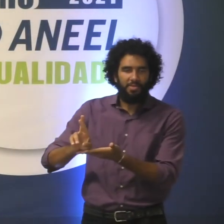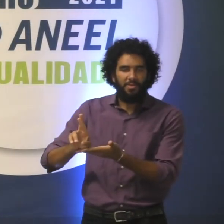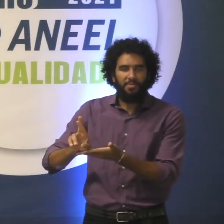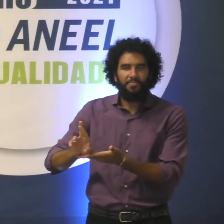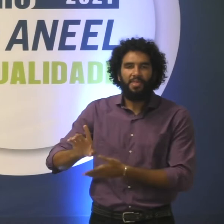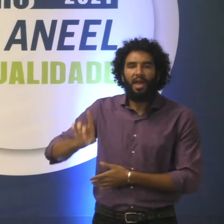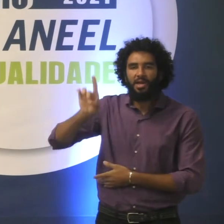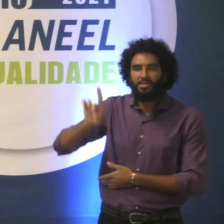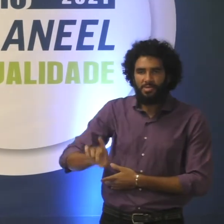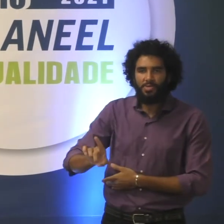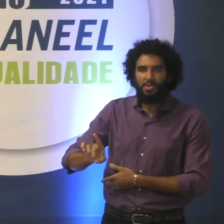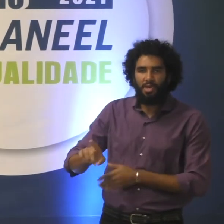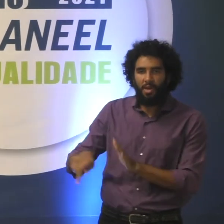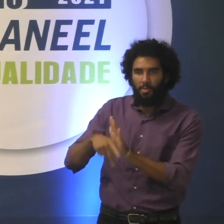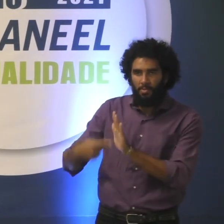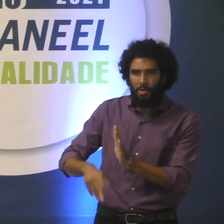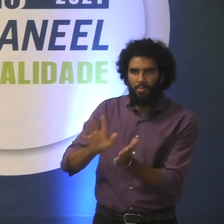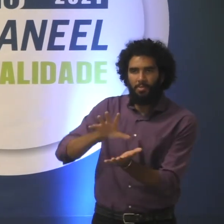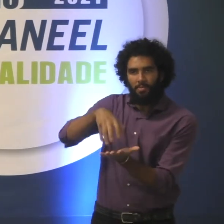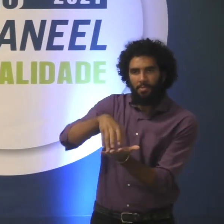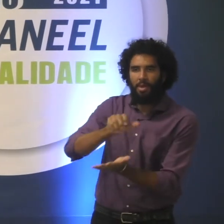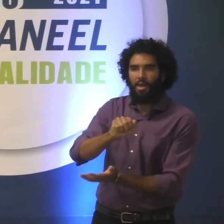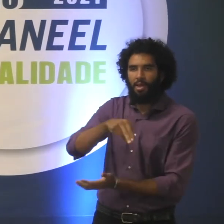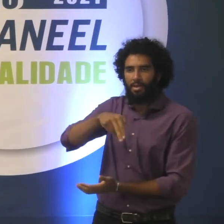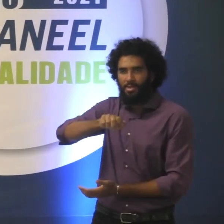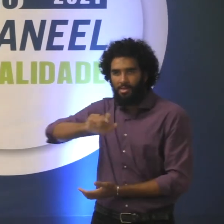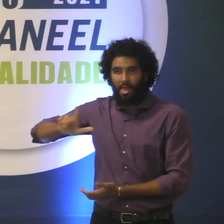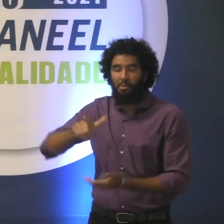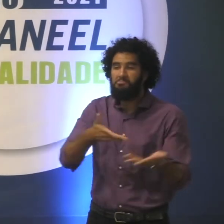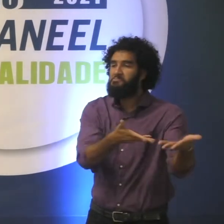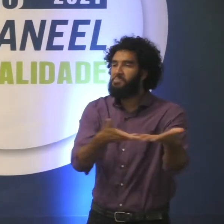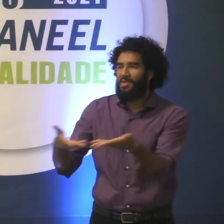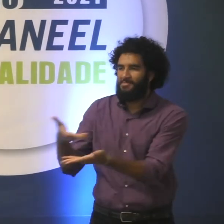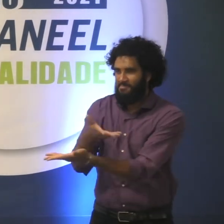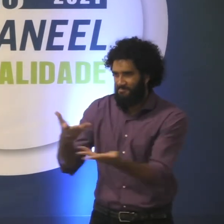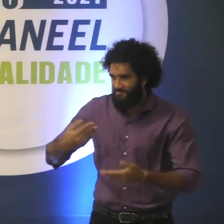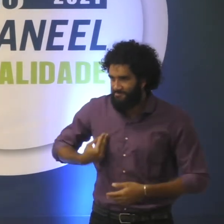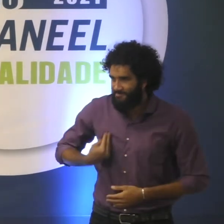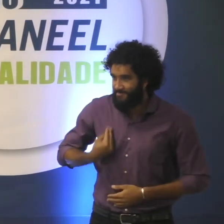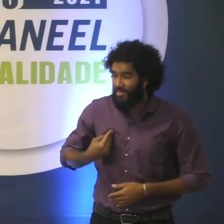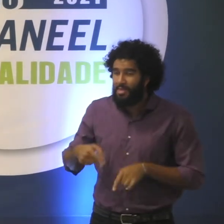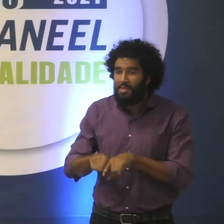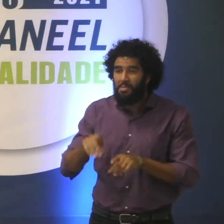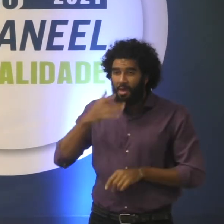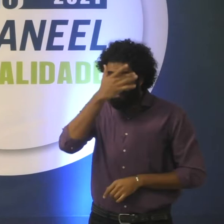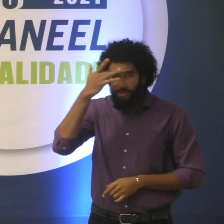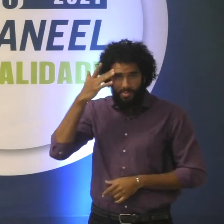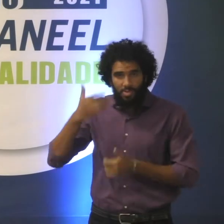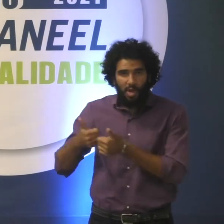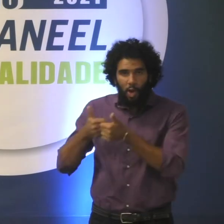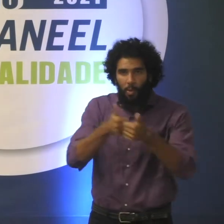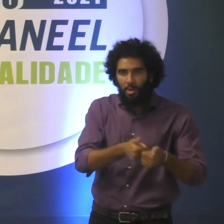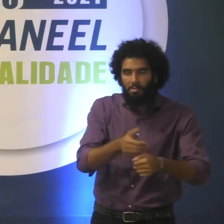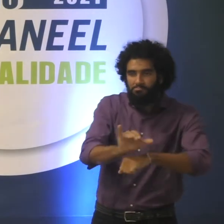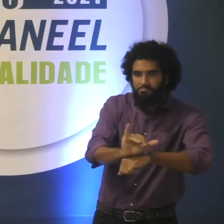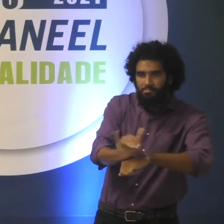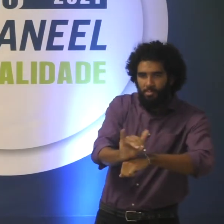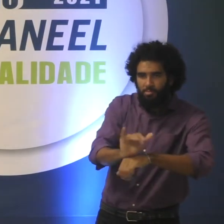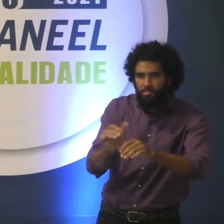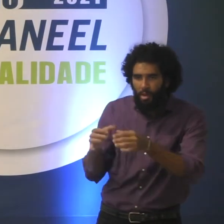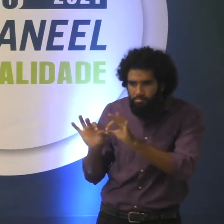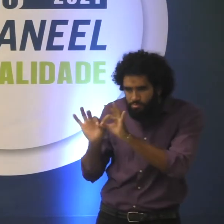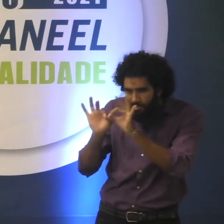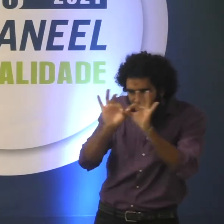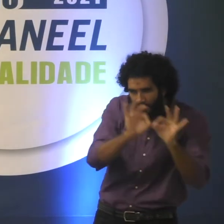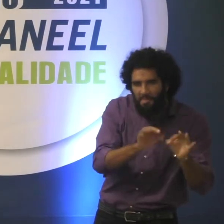diretoria colegiada da Anel, prestamos essas boas-vindas a todos que estão aqui conosco presentes e aqueles que estão acompanhando pelo YouTube da Anel.